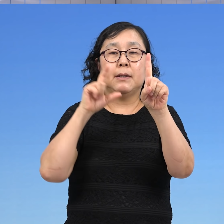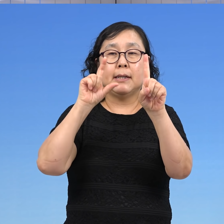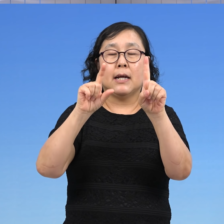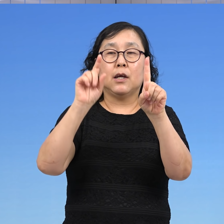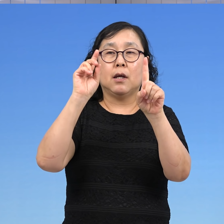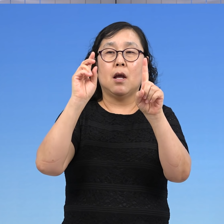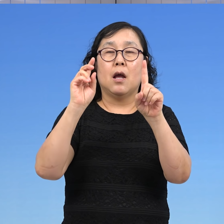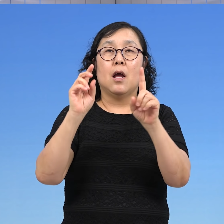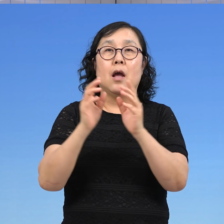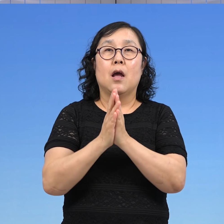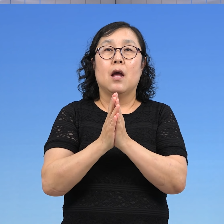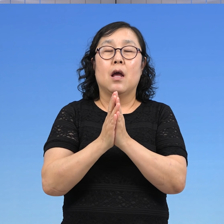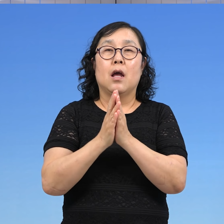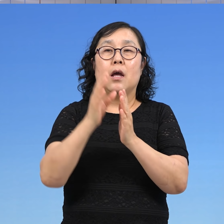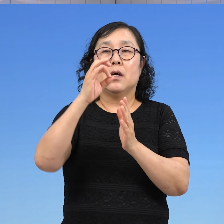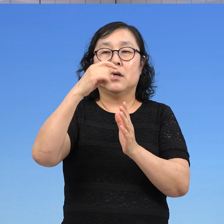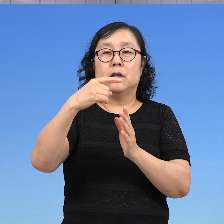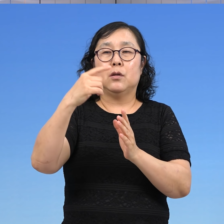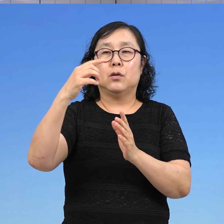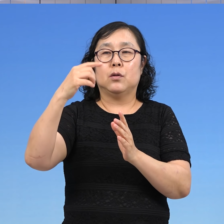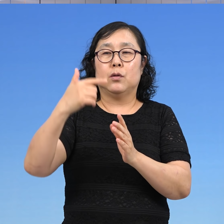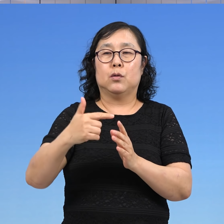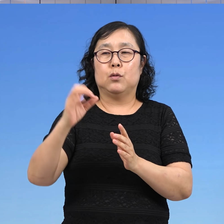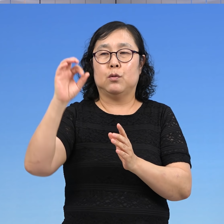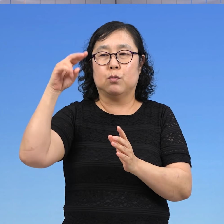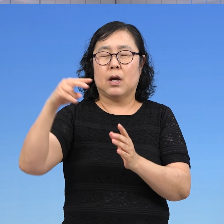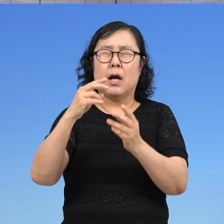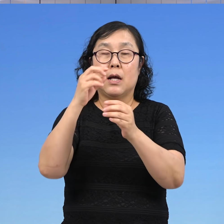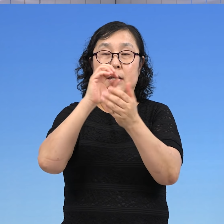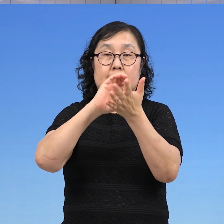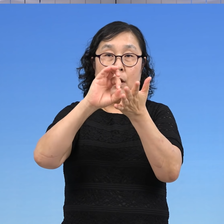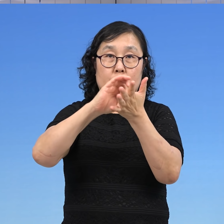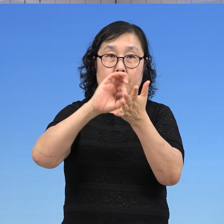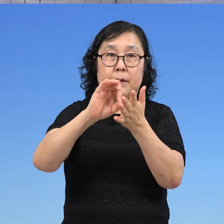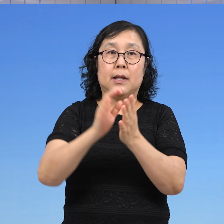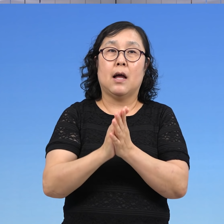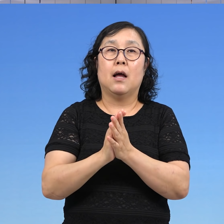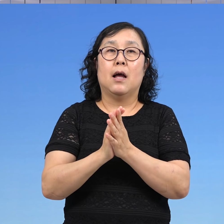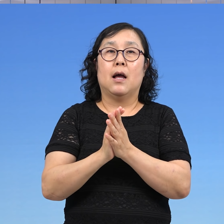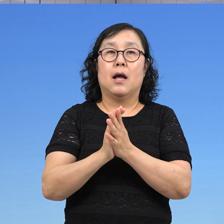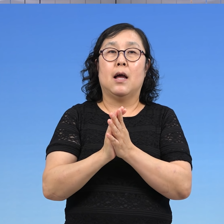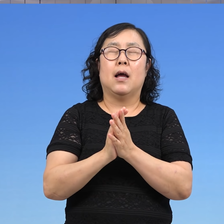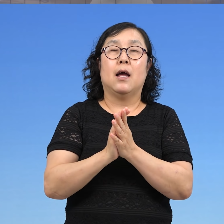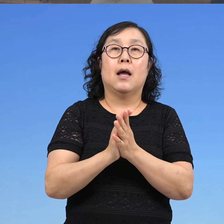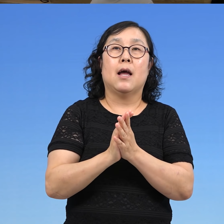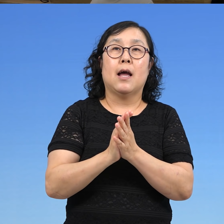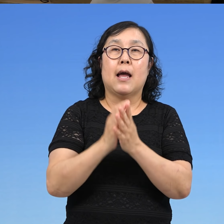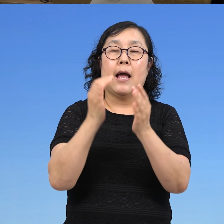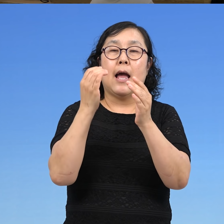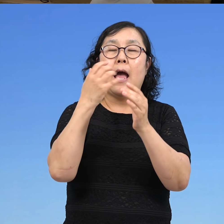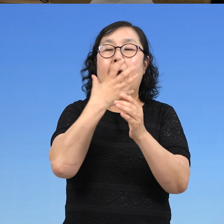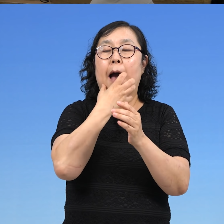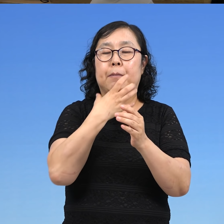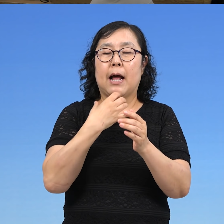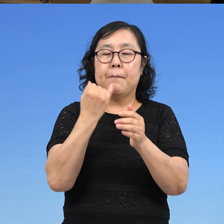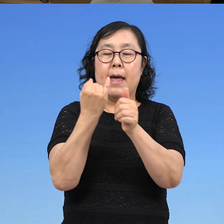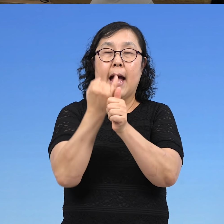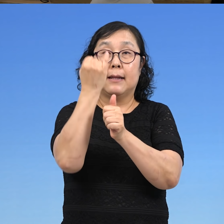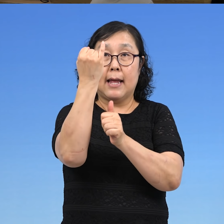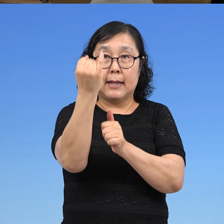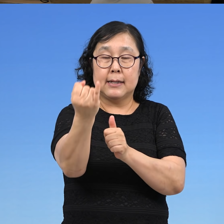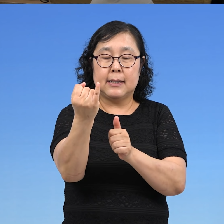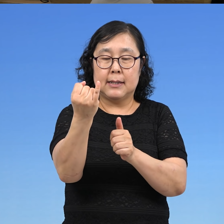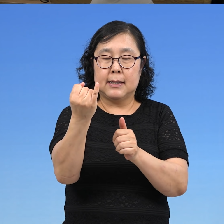아십니까 두 가지로 은유가 사용이 되는데요 자 창세기 11장 30절 보십시오 아브라함의 아내